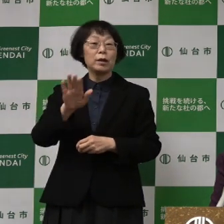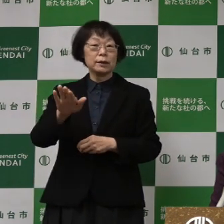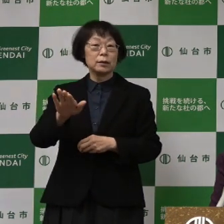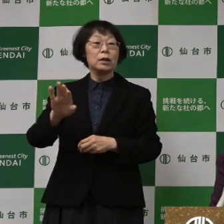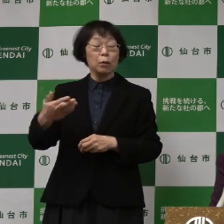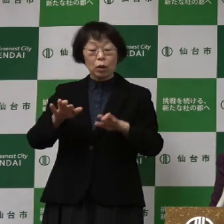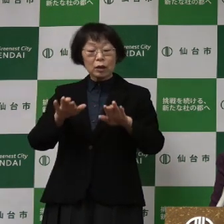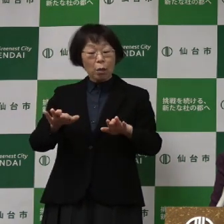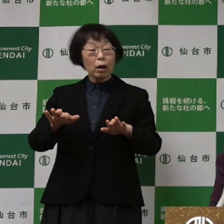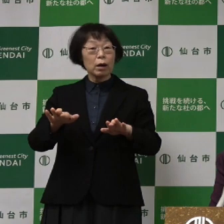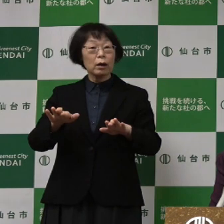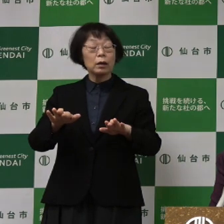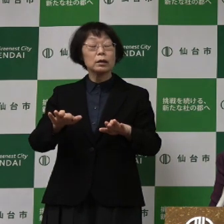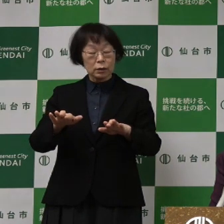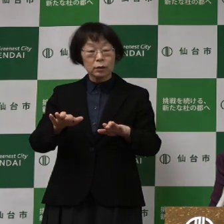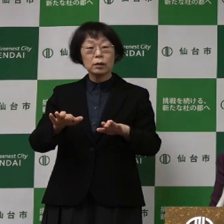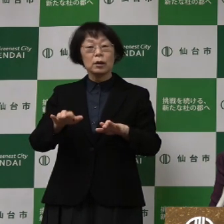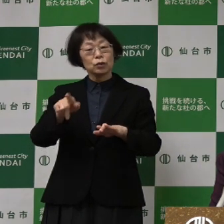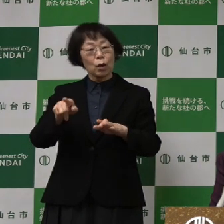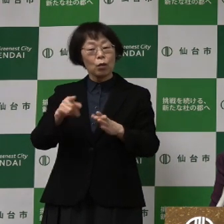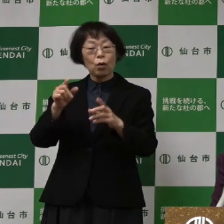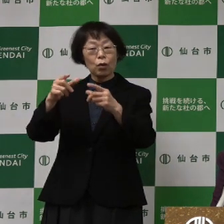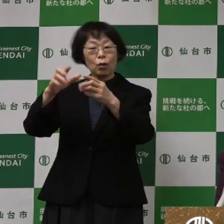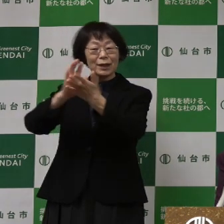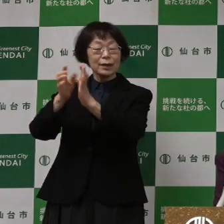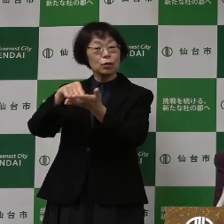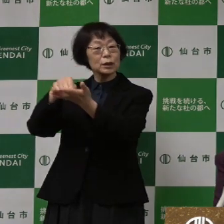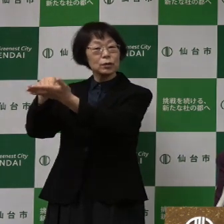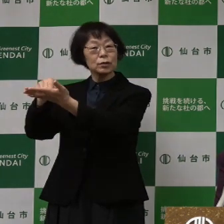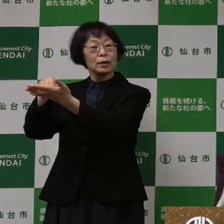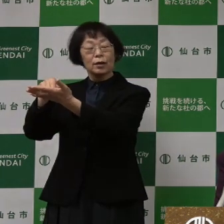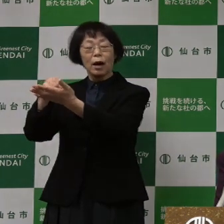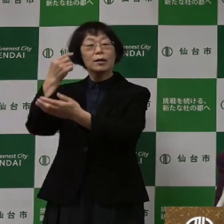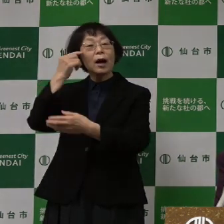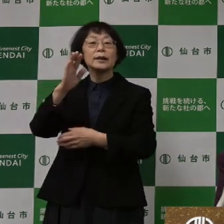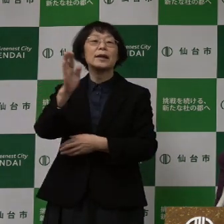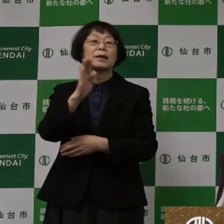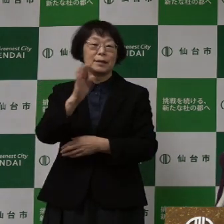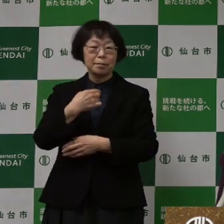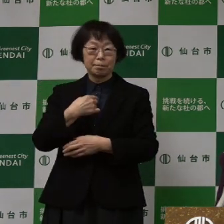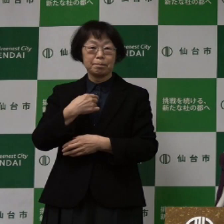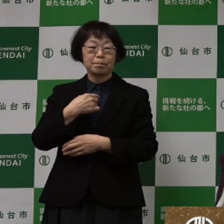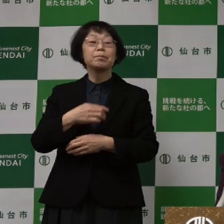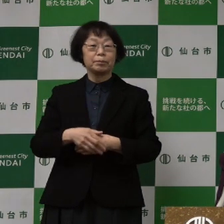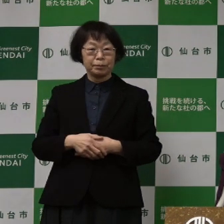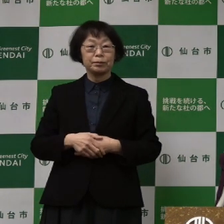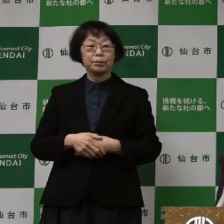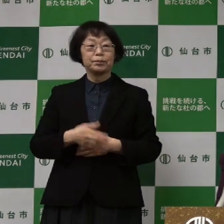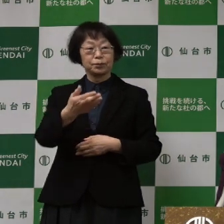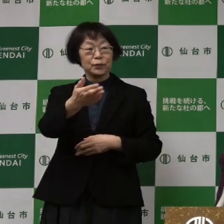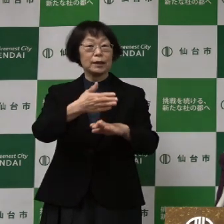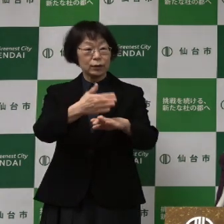今この段階で、それを要請するということはもう考えていないということです。 ありがとうございます